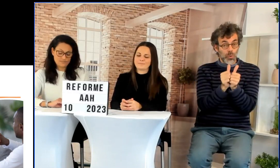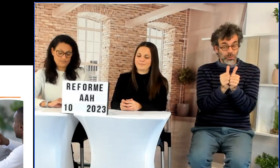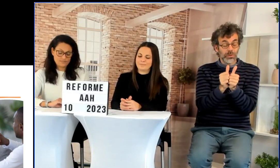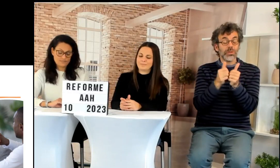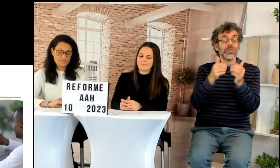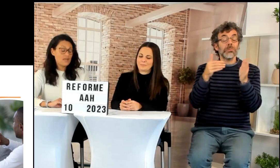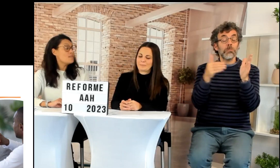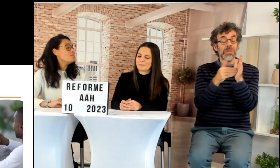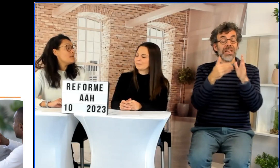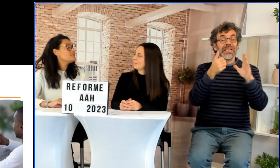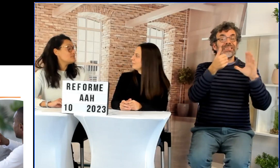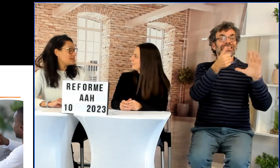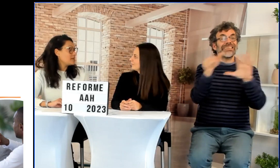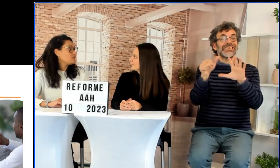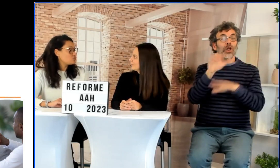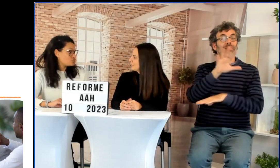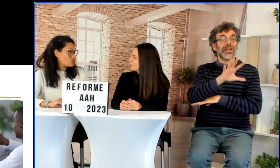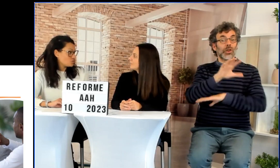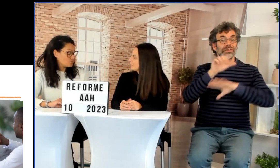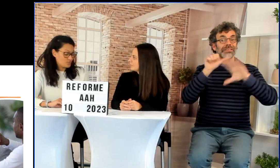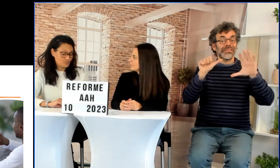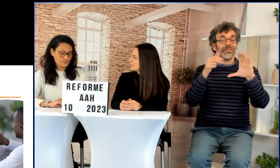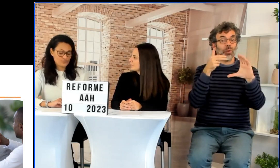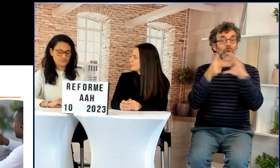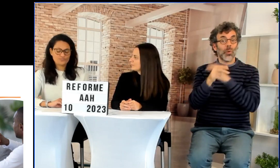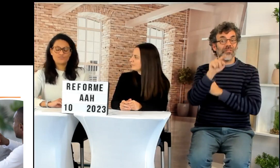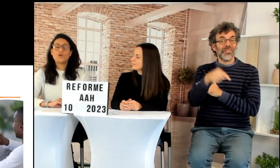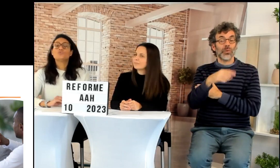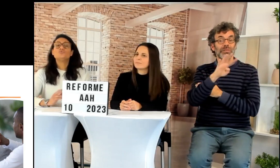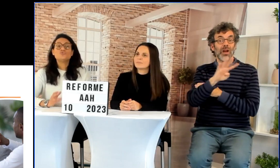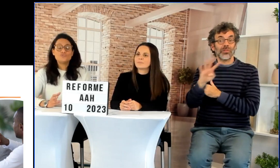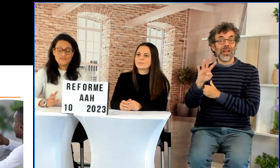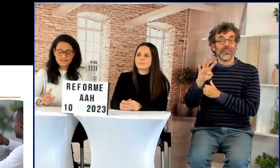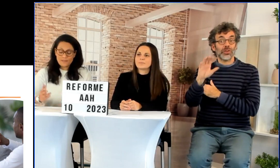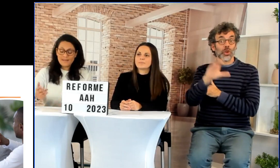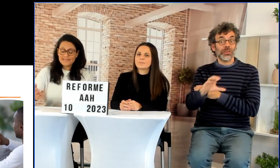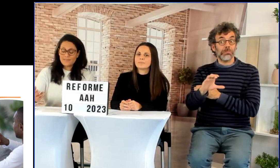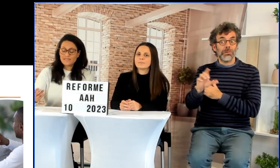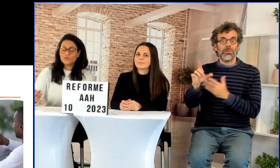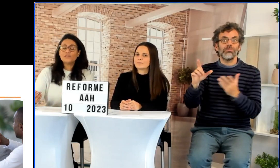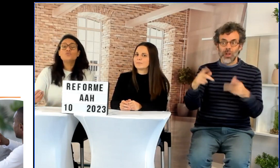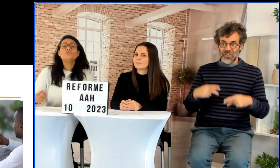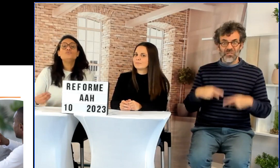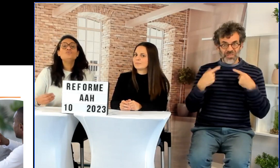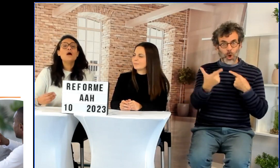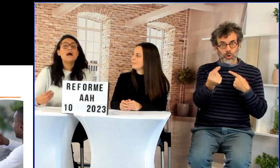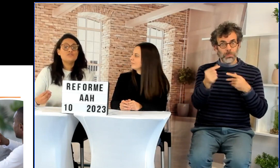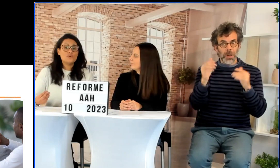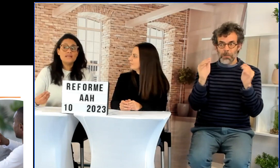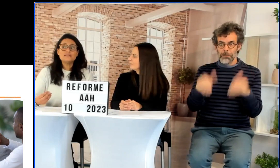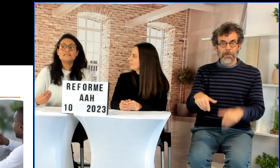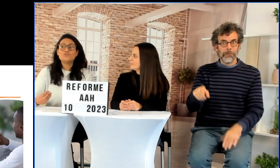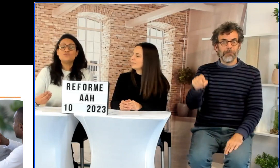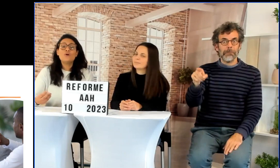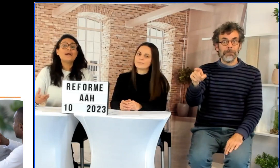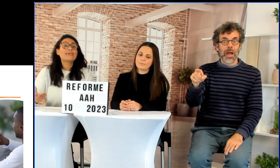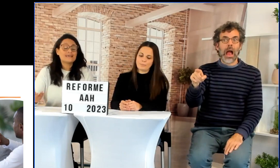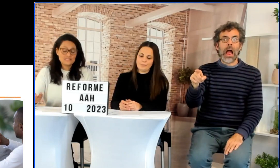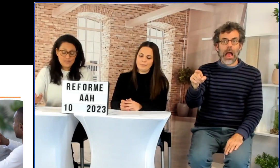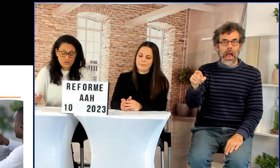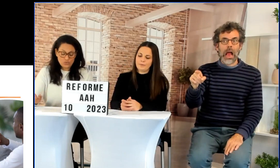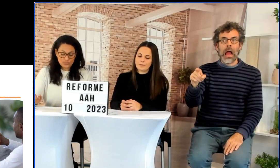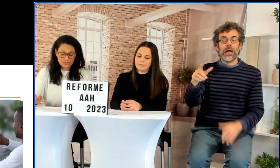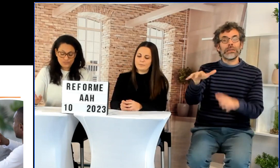11 656,44 €. Même si Madame est toujours en couple. De ce fait, Madame ayant des revenus annuels s'élevant